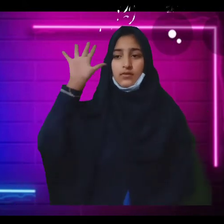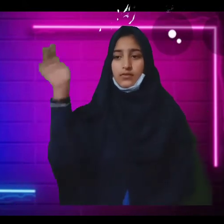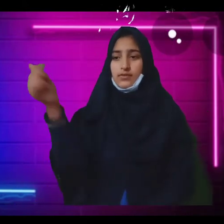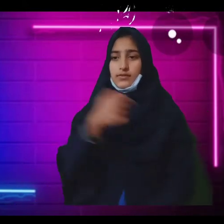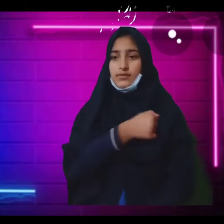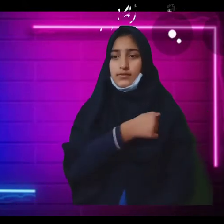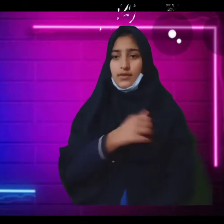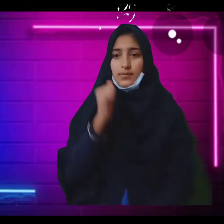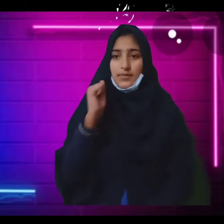ईमान,